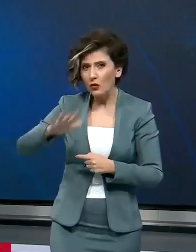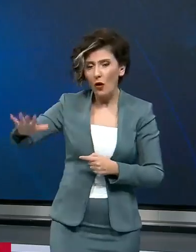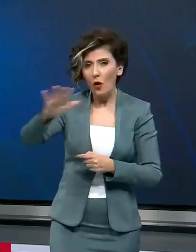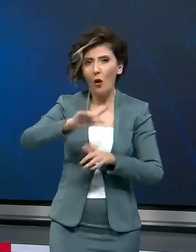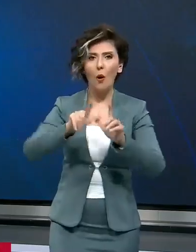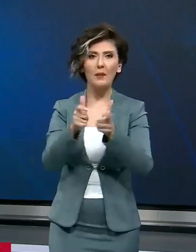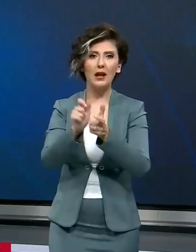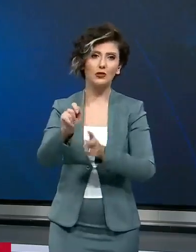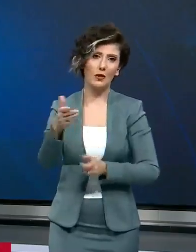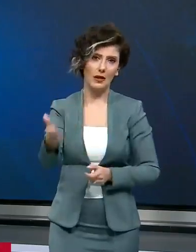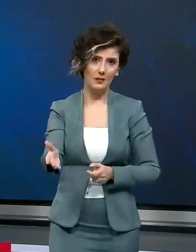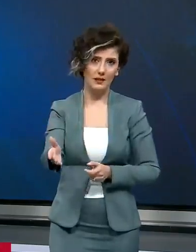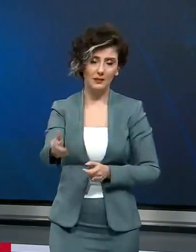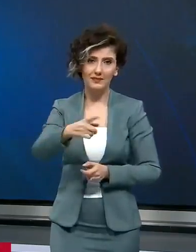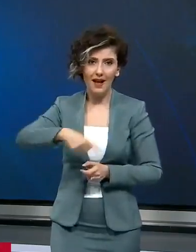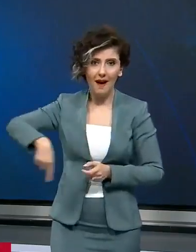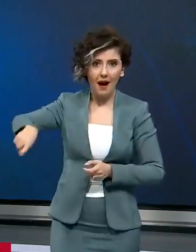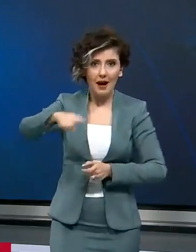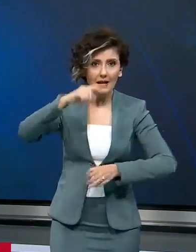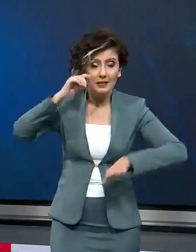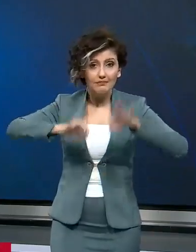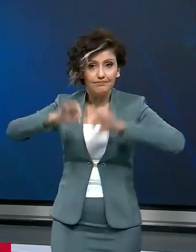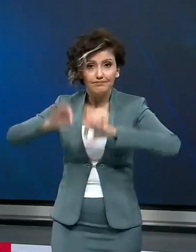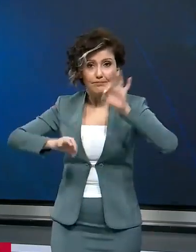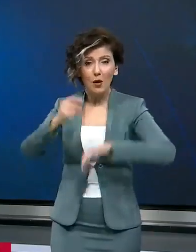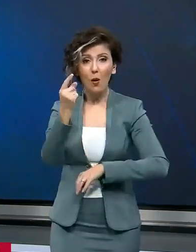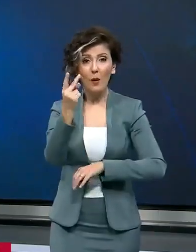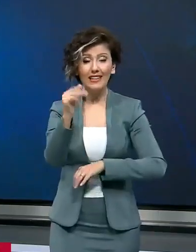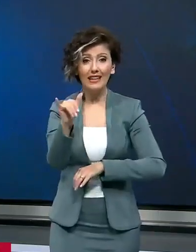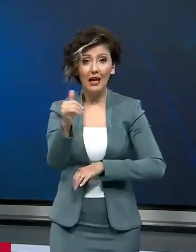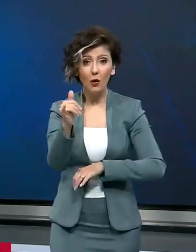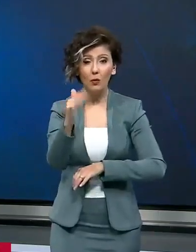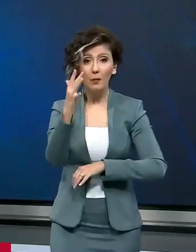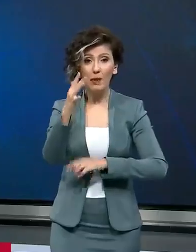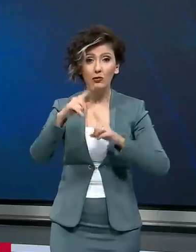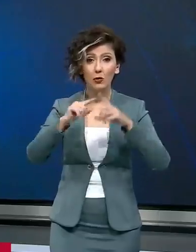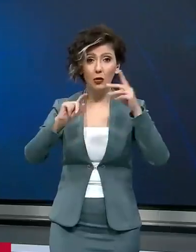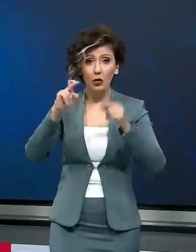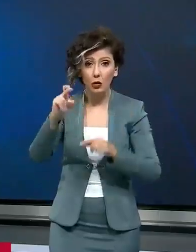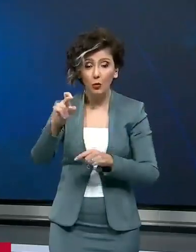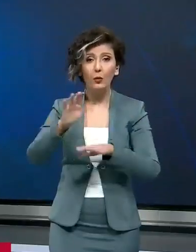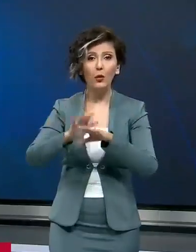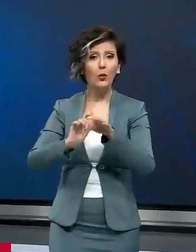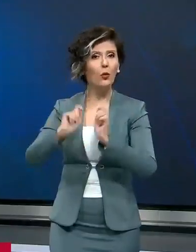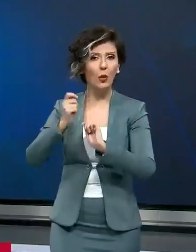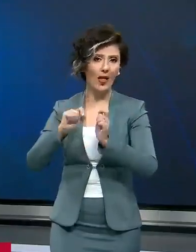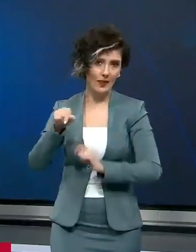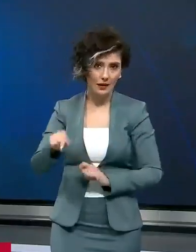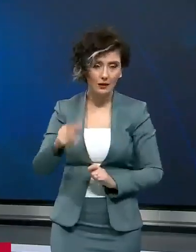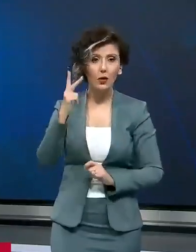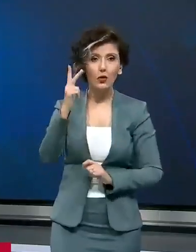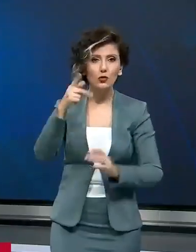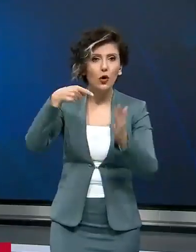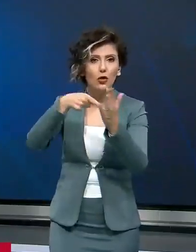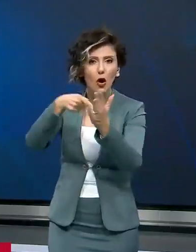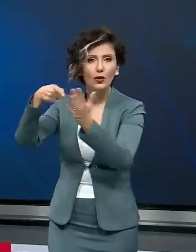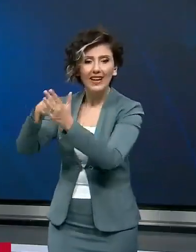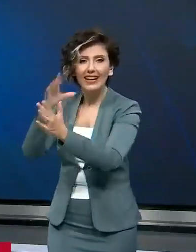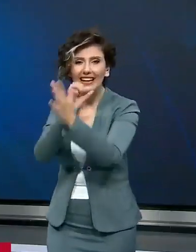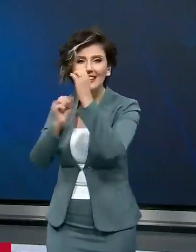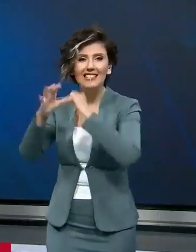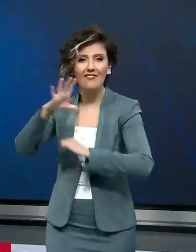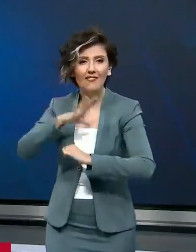kırsalına operasyon düzenledi. Arazi taramalarında 12 kiloluk 5 tüp kullanılarak 3 noktaya